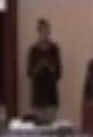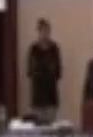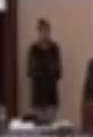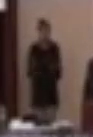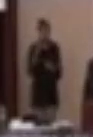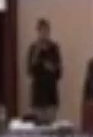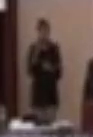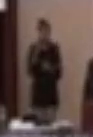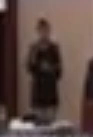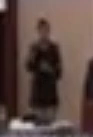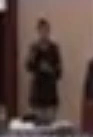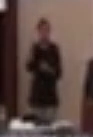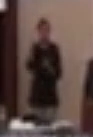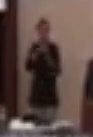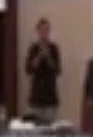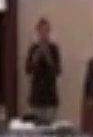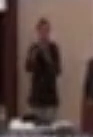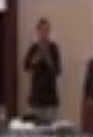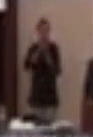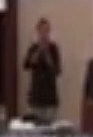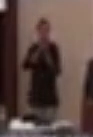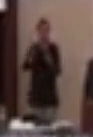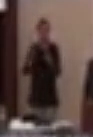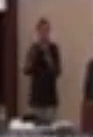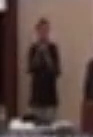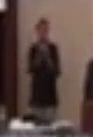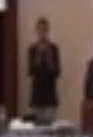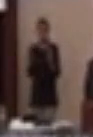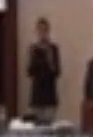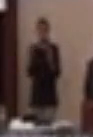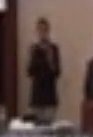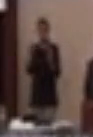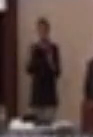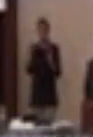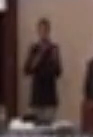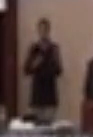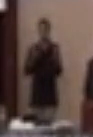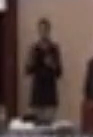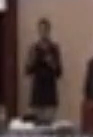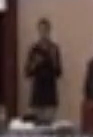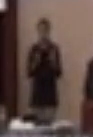nationale. La solidité statistique de ces données,